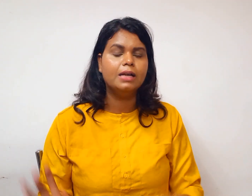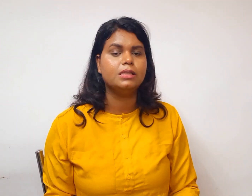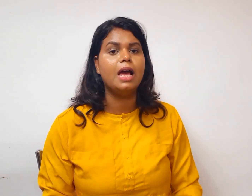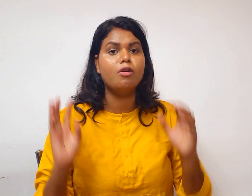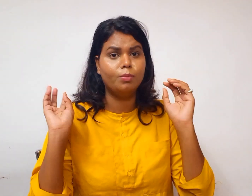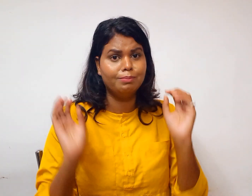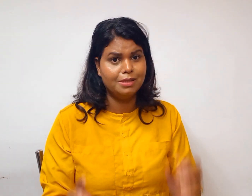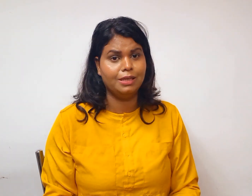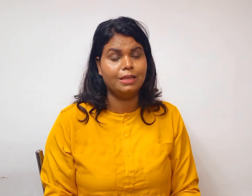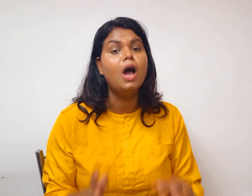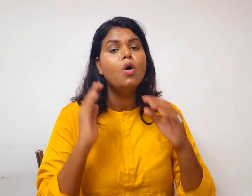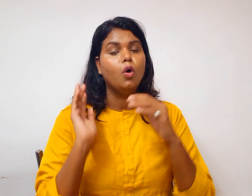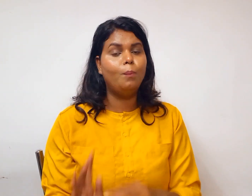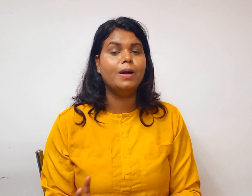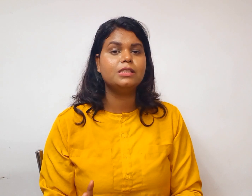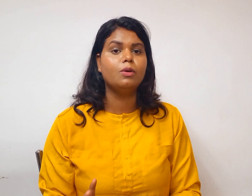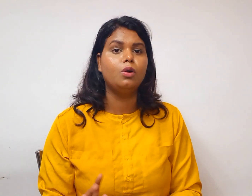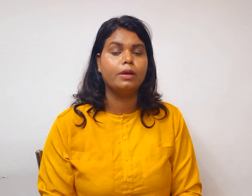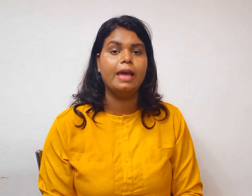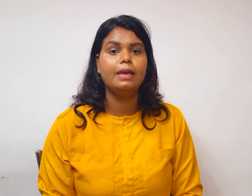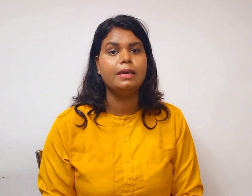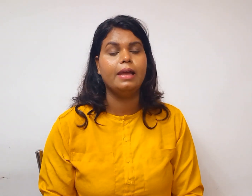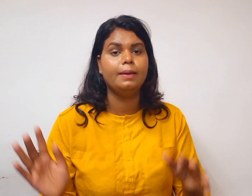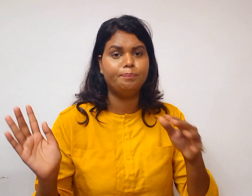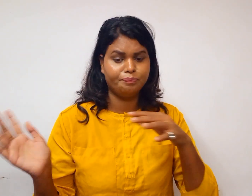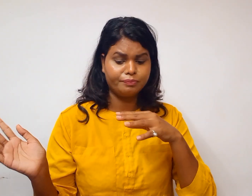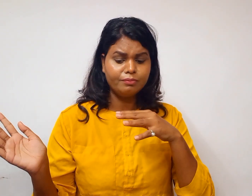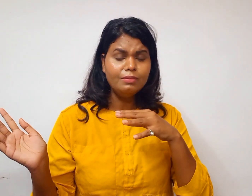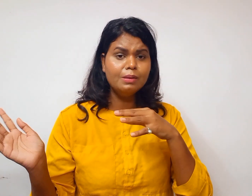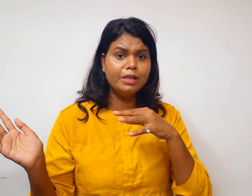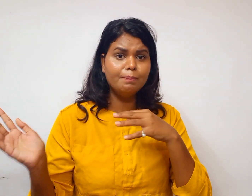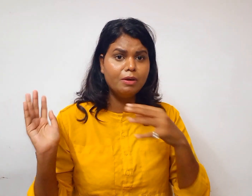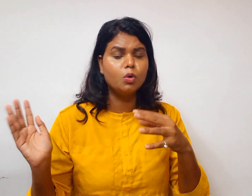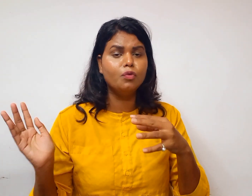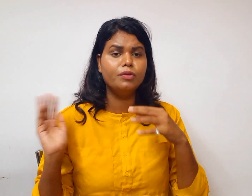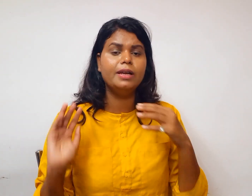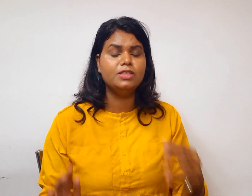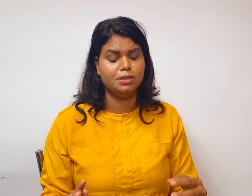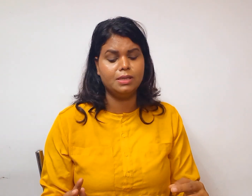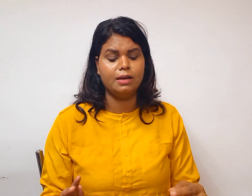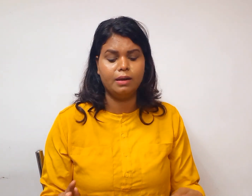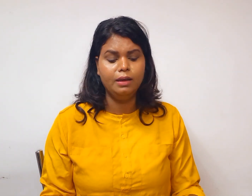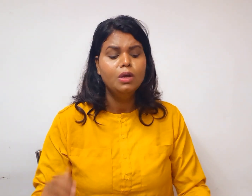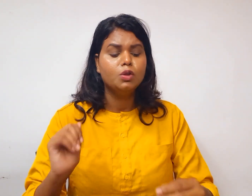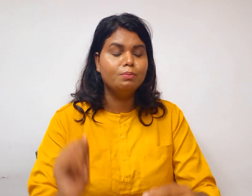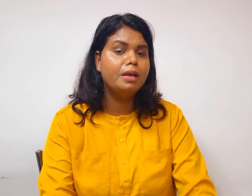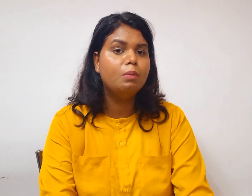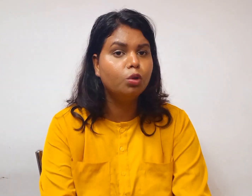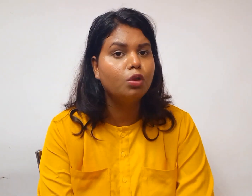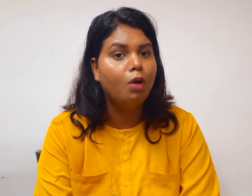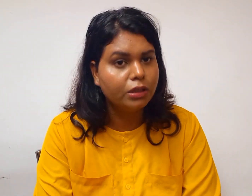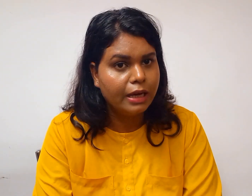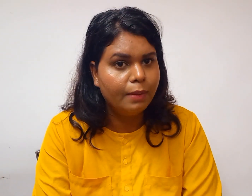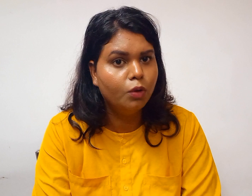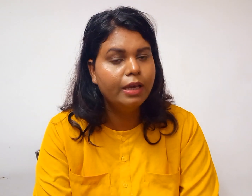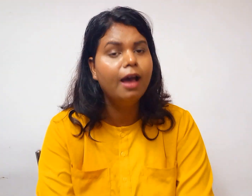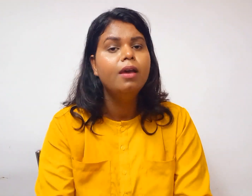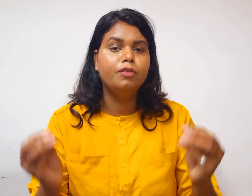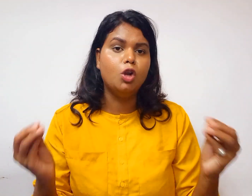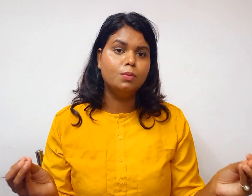पार्सल आया वो भी मिसिंग था, ऊपर से वो लोग कह रहे हैं कि अरे मतलब बेवकूफ़ी वाली चीज़ें कर रहे हैं। तो मेरा मूड तो बहुत ख़राब हो गया। फिर ऑप्शन